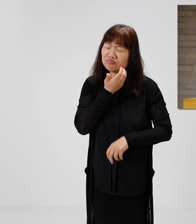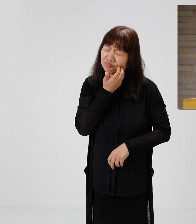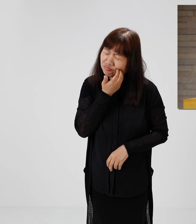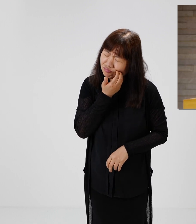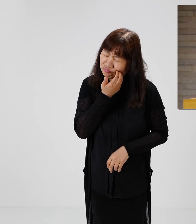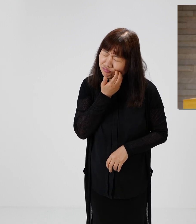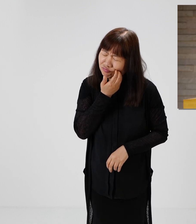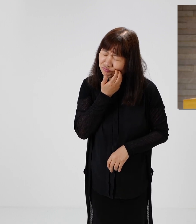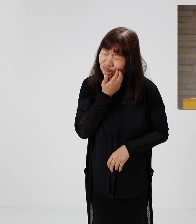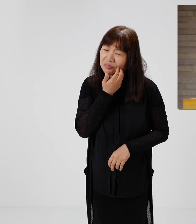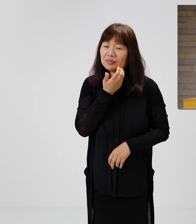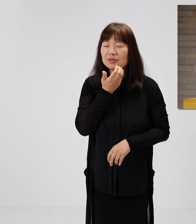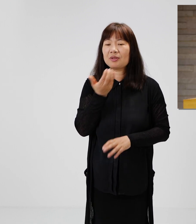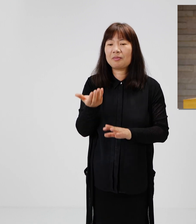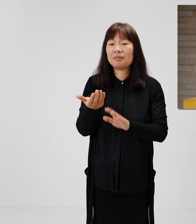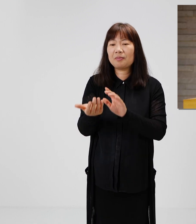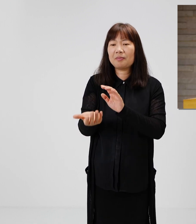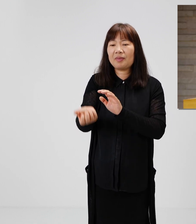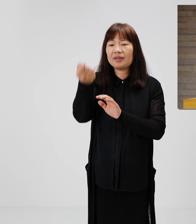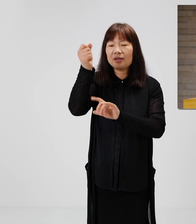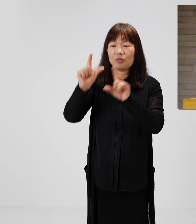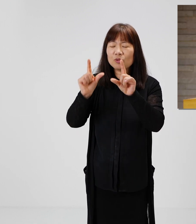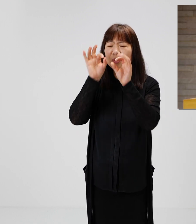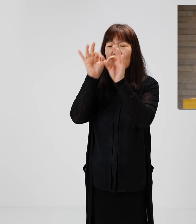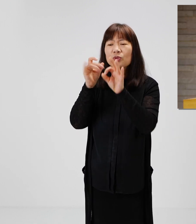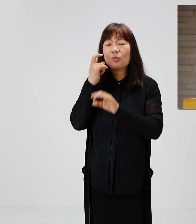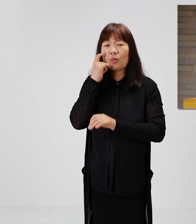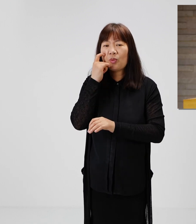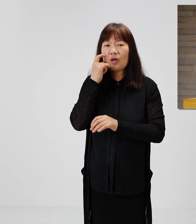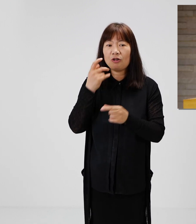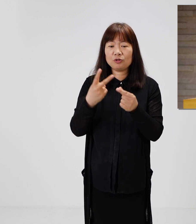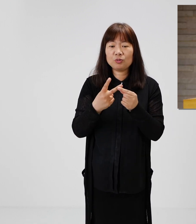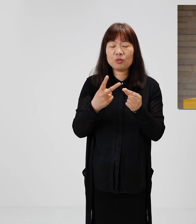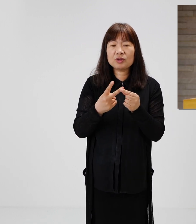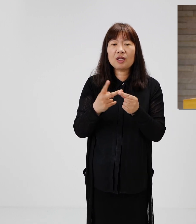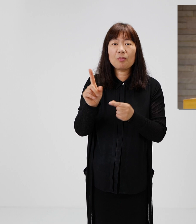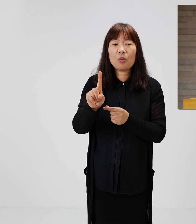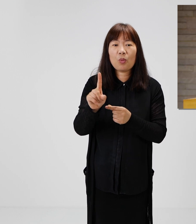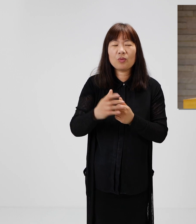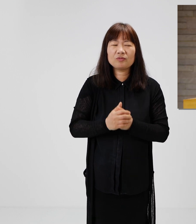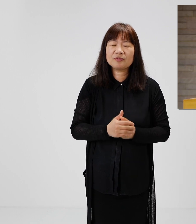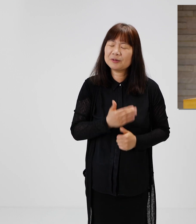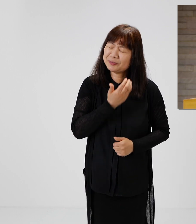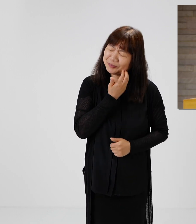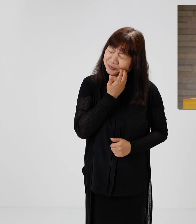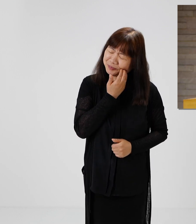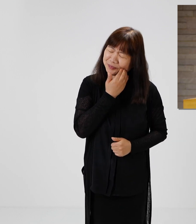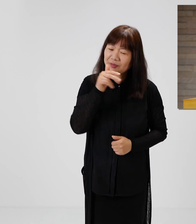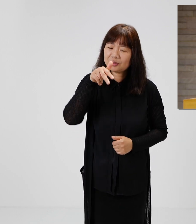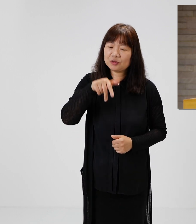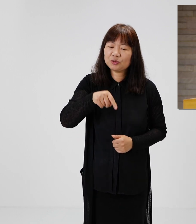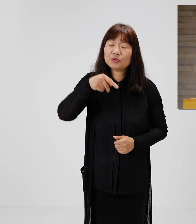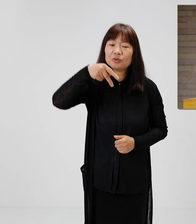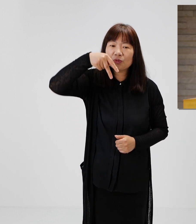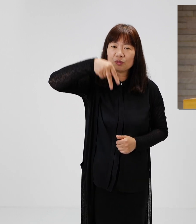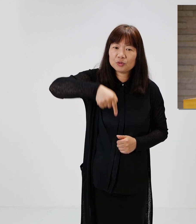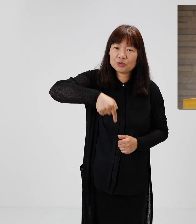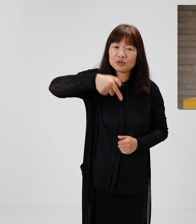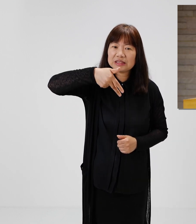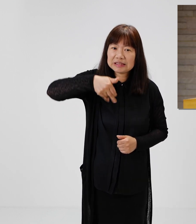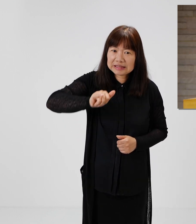수치당함을 참아 보지 못하여. 두 번째는 뭘 건드렸죠? 수치를 건드려요. 그러면